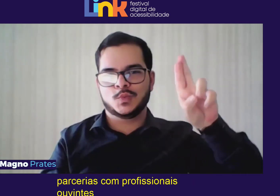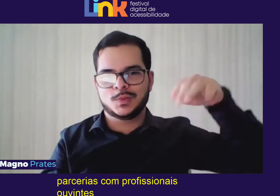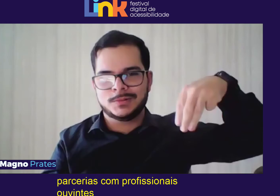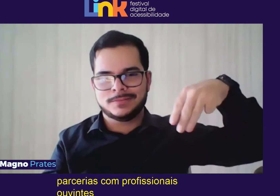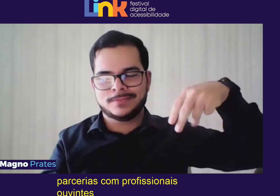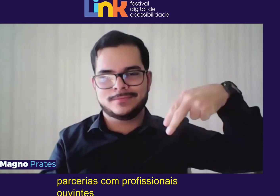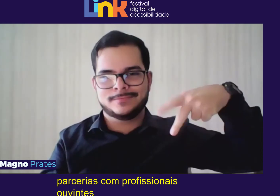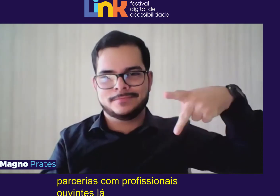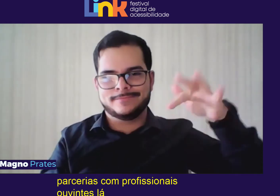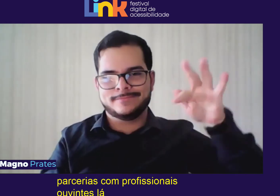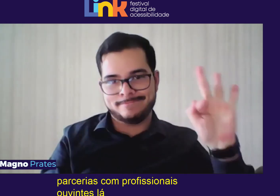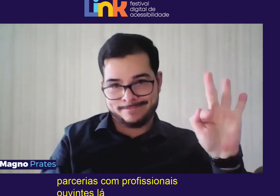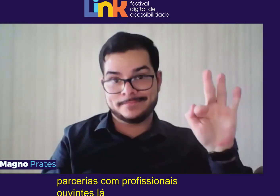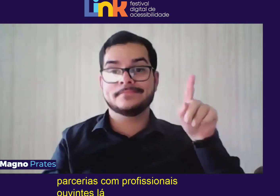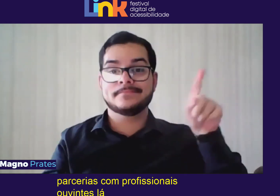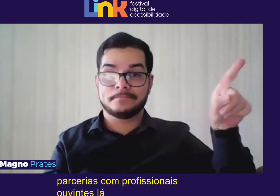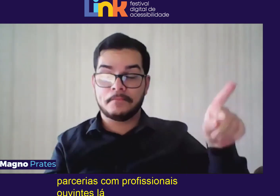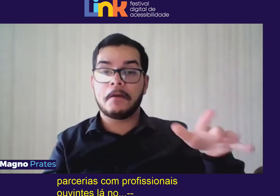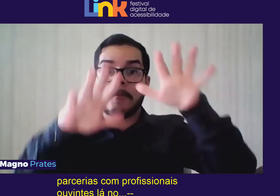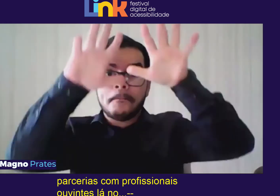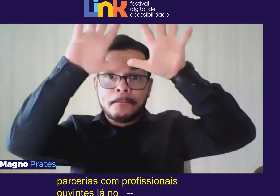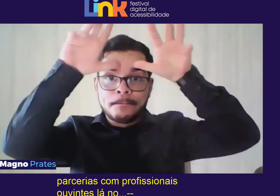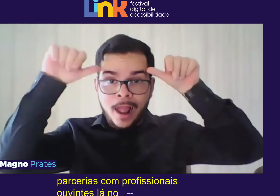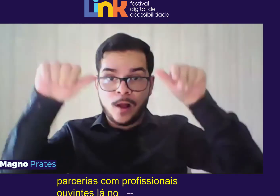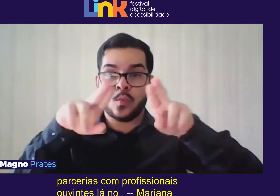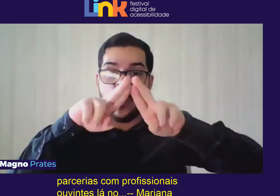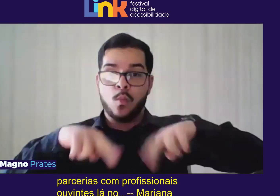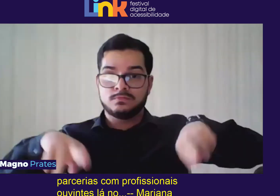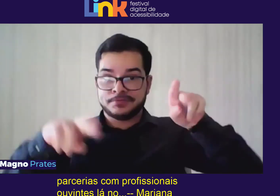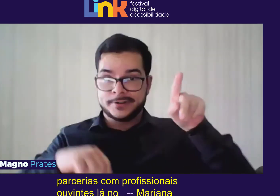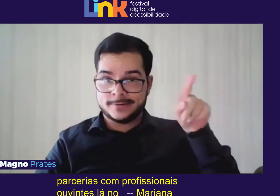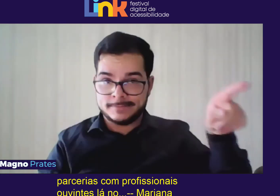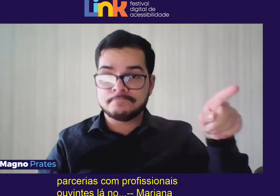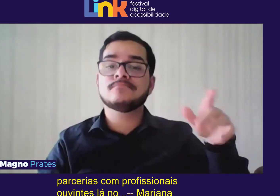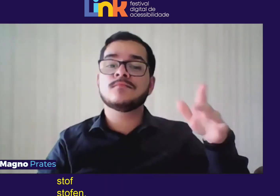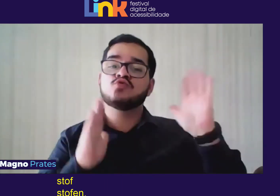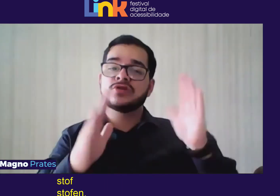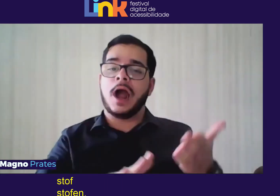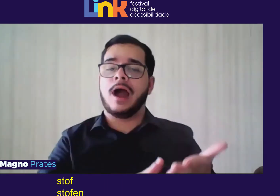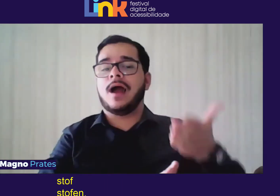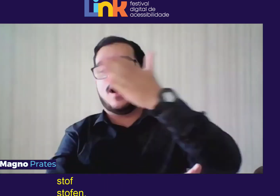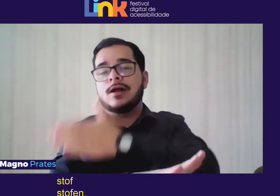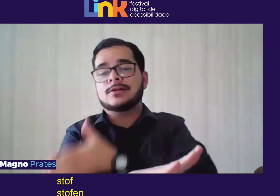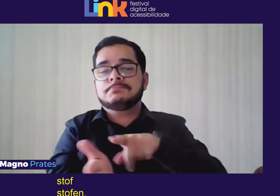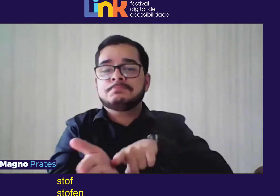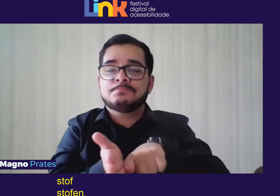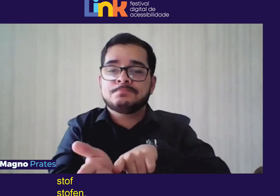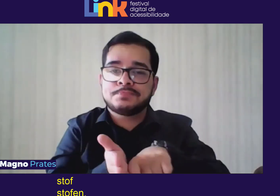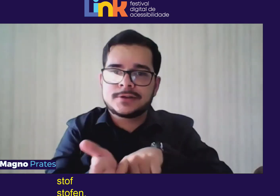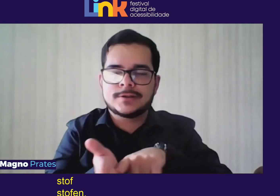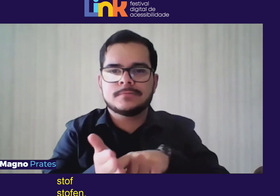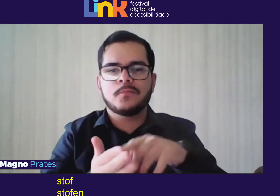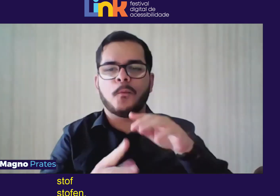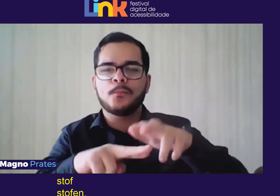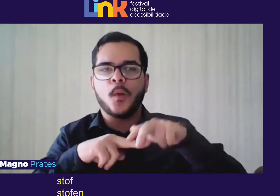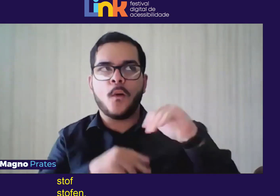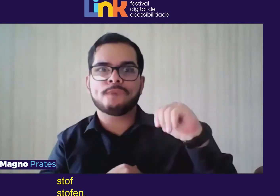Mariana Stoffen, ela, que é da UFSC, ela iniciou